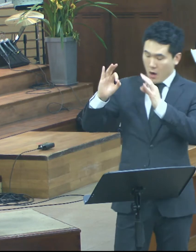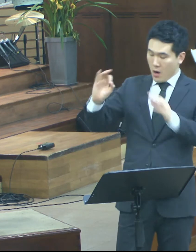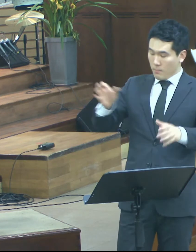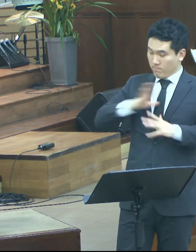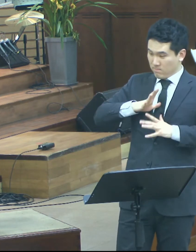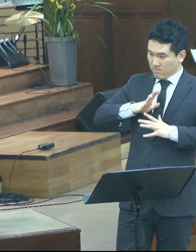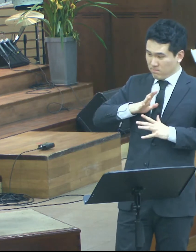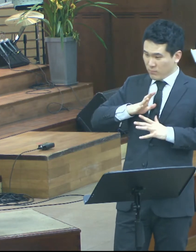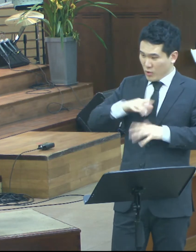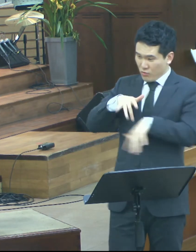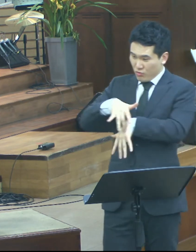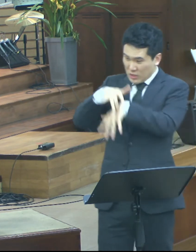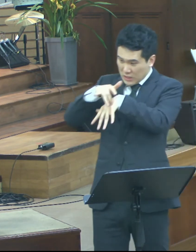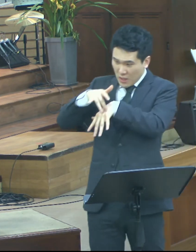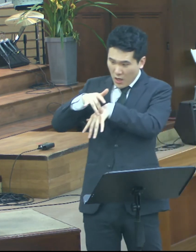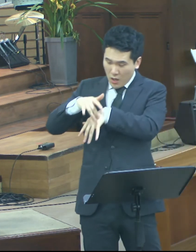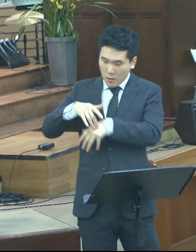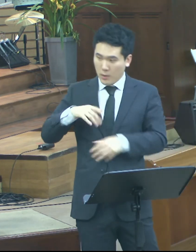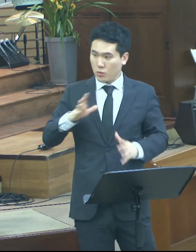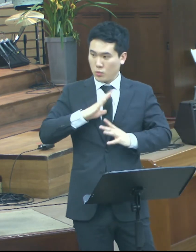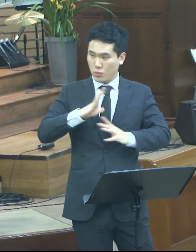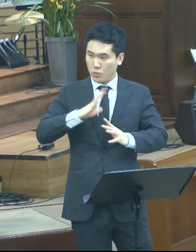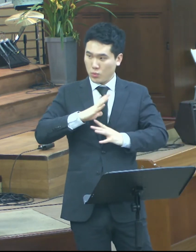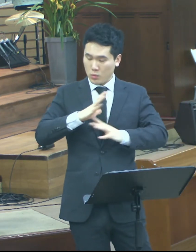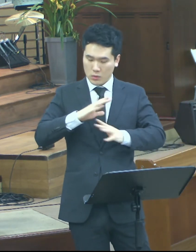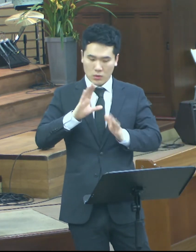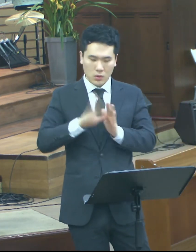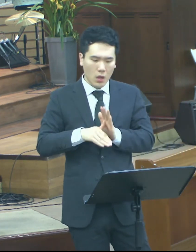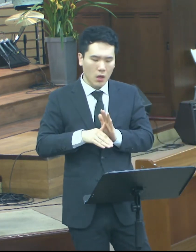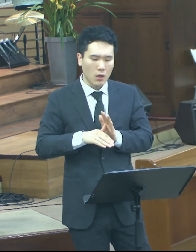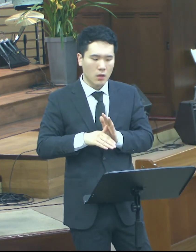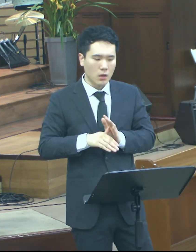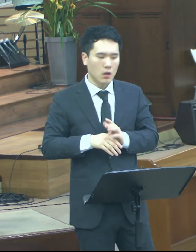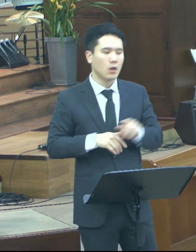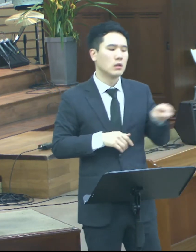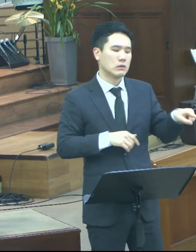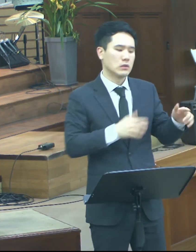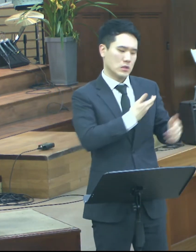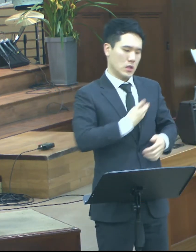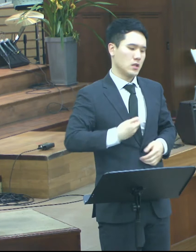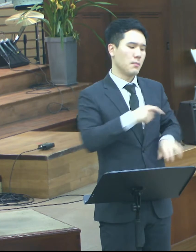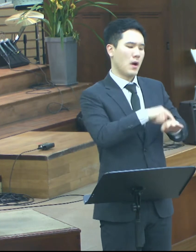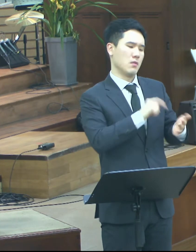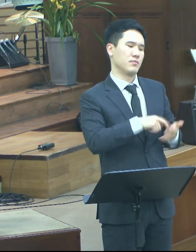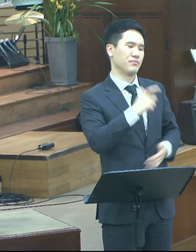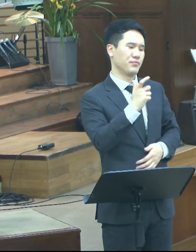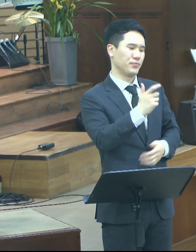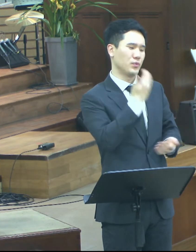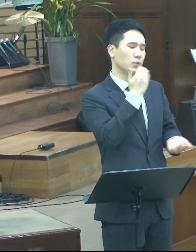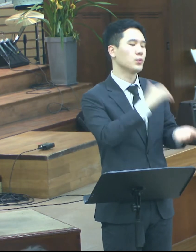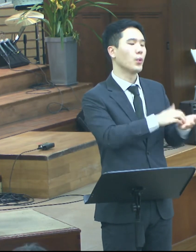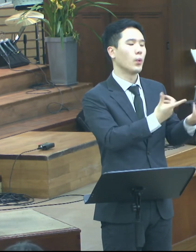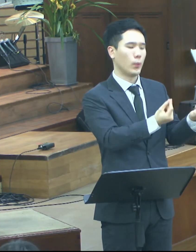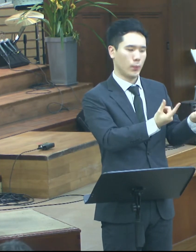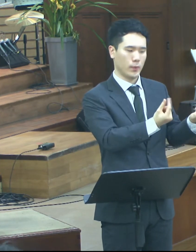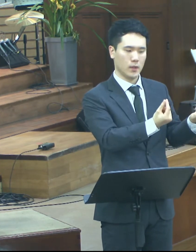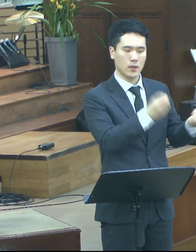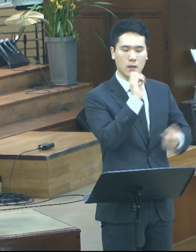것이 이 마음이 둔해서 그랬다 하는 말씀이 6장에 한 번 또 나오죠. 이는 그들이 그 뜻하시던 일을 깨닫지